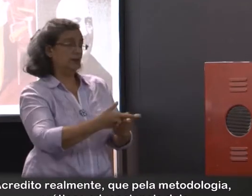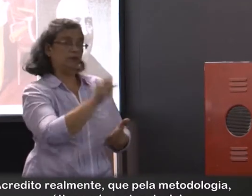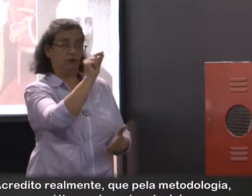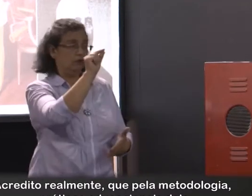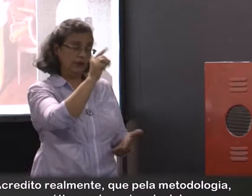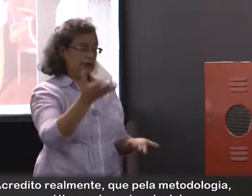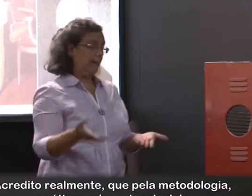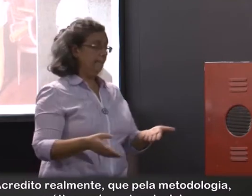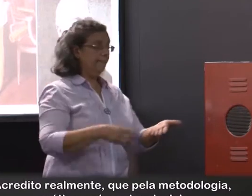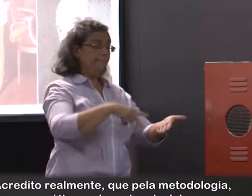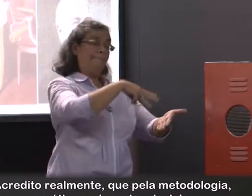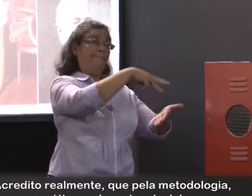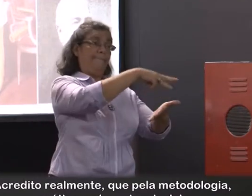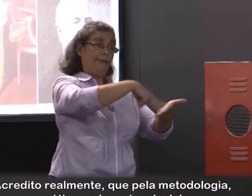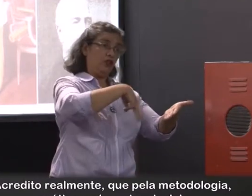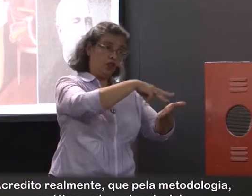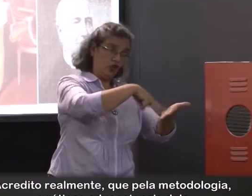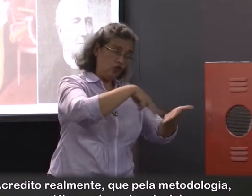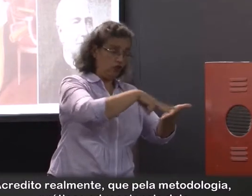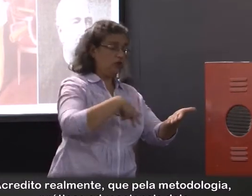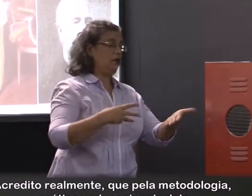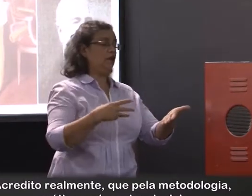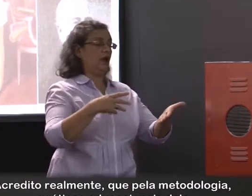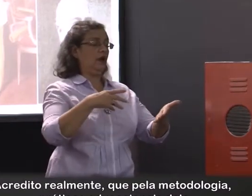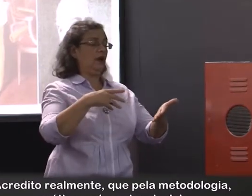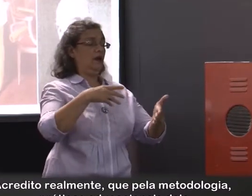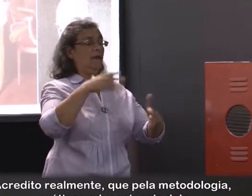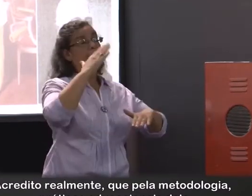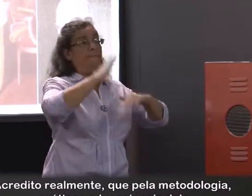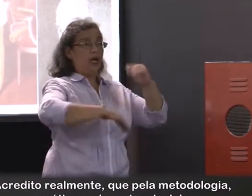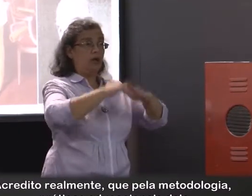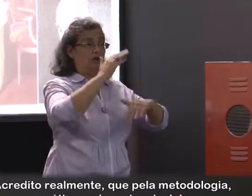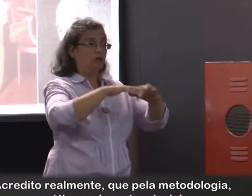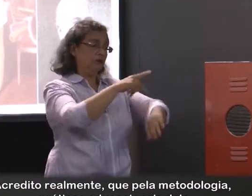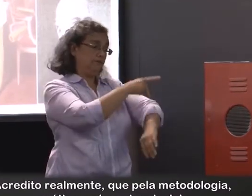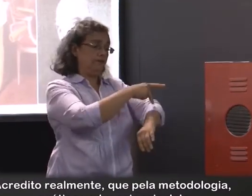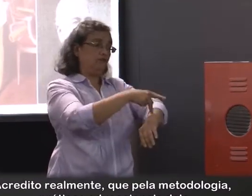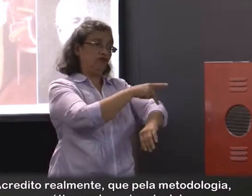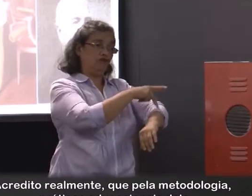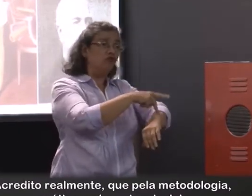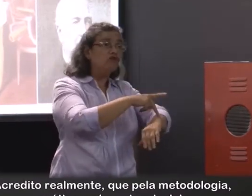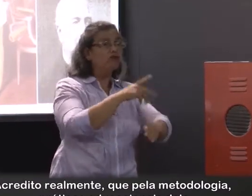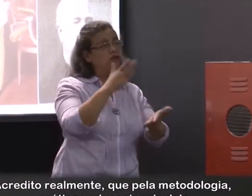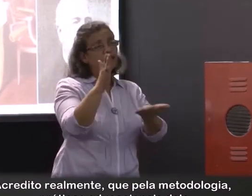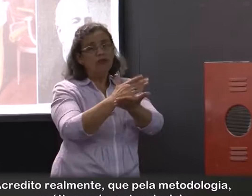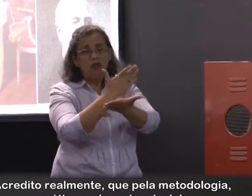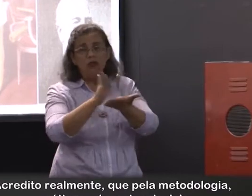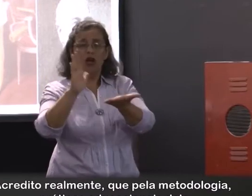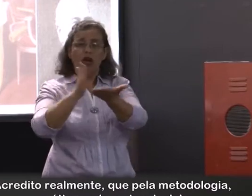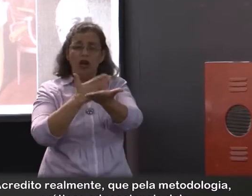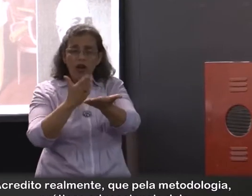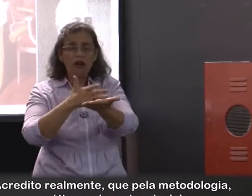eu acredito que realmente, a metodologia, né, pelas práticas educacionais